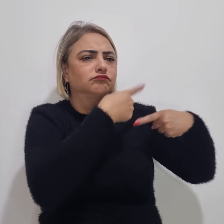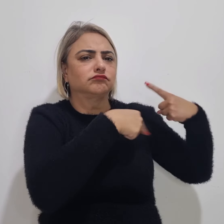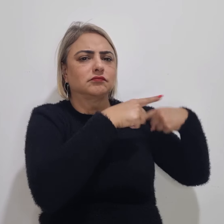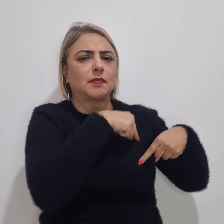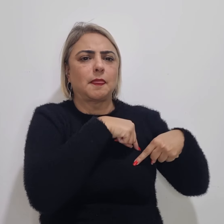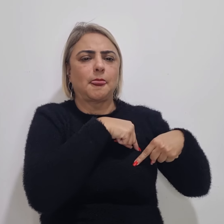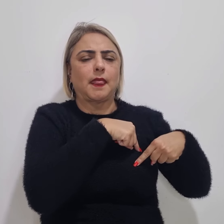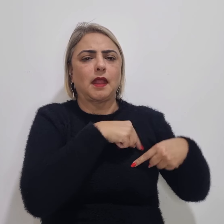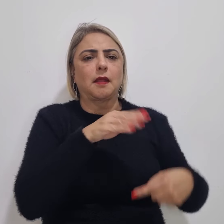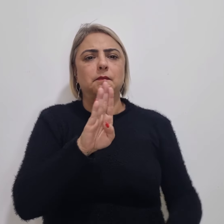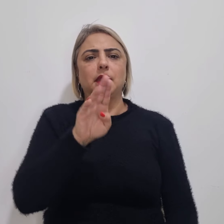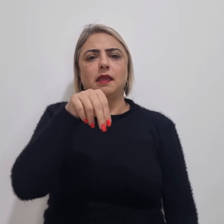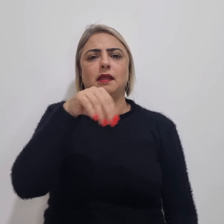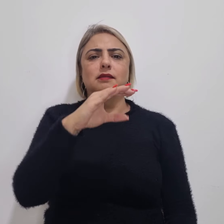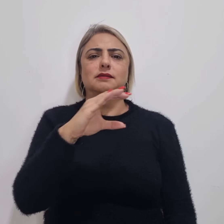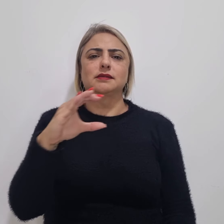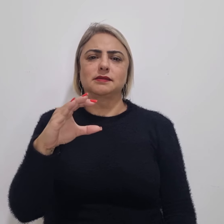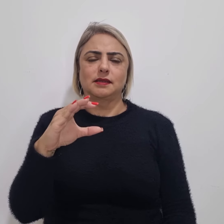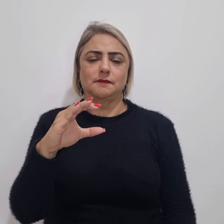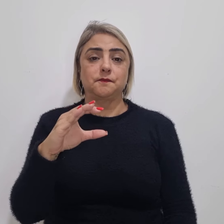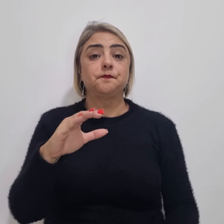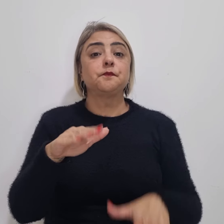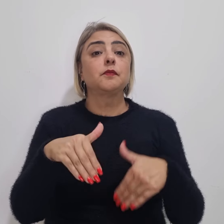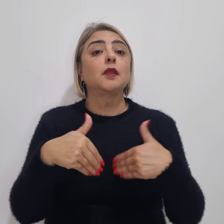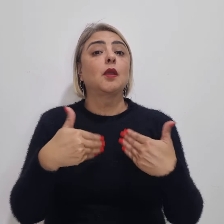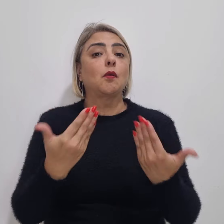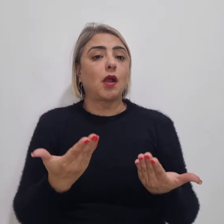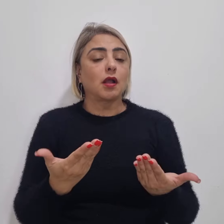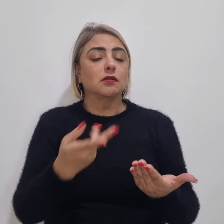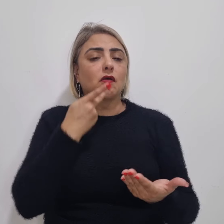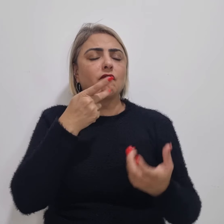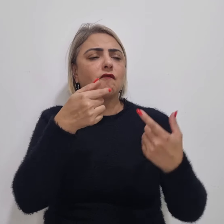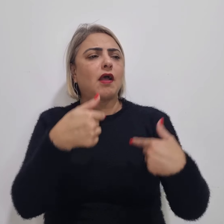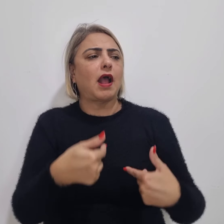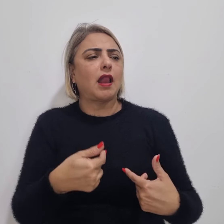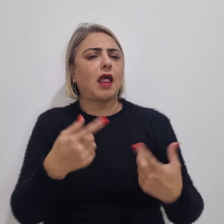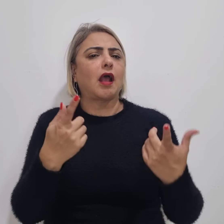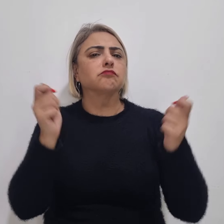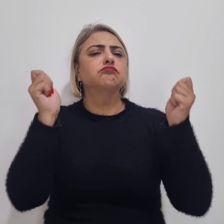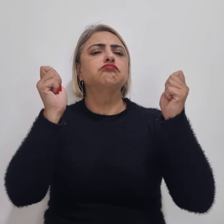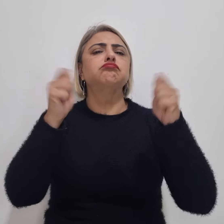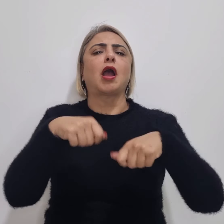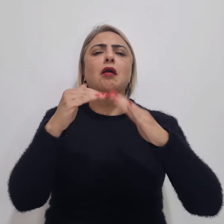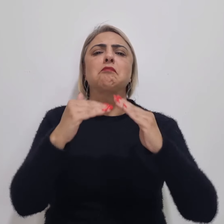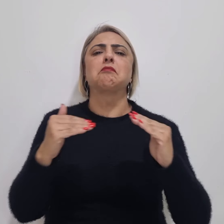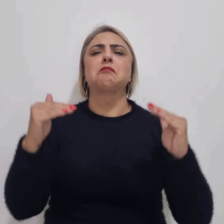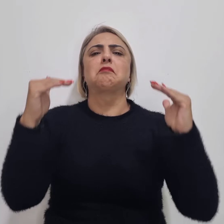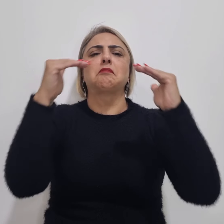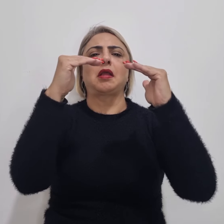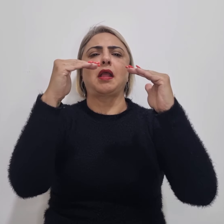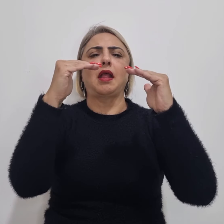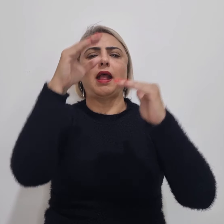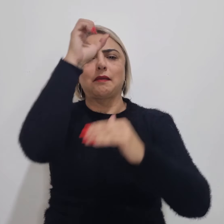BNCC, quando colocam as competências acima das aprendizagens.